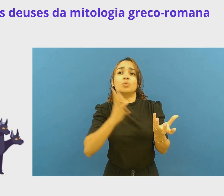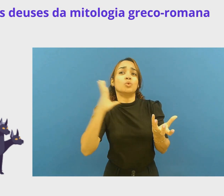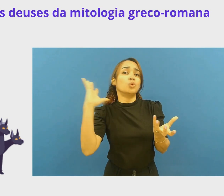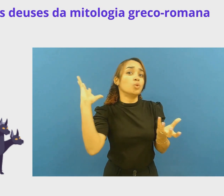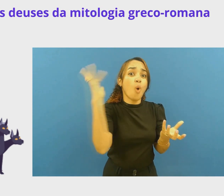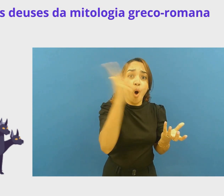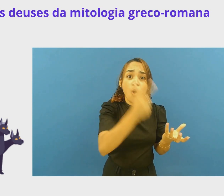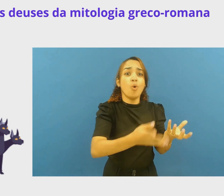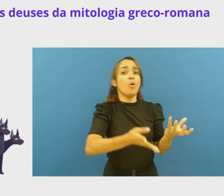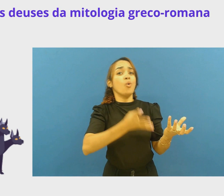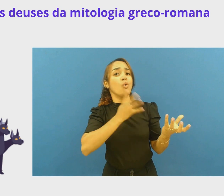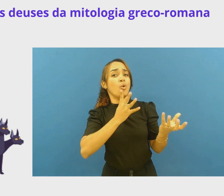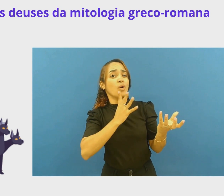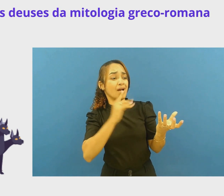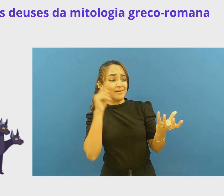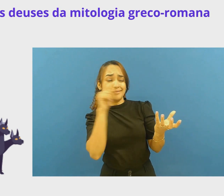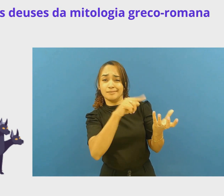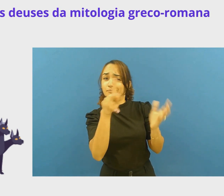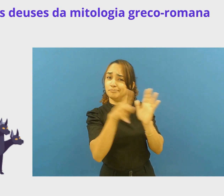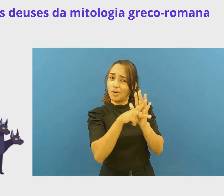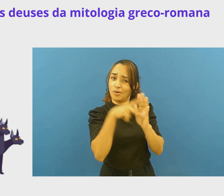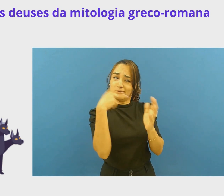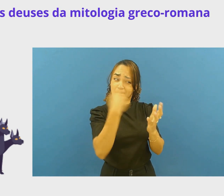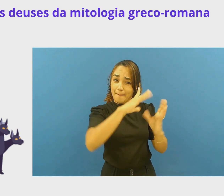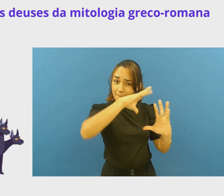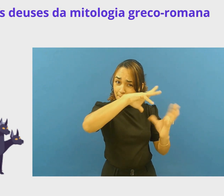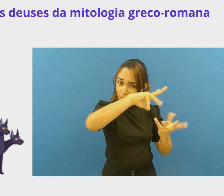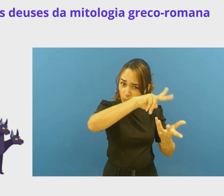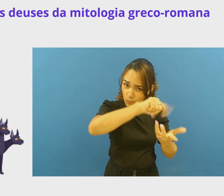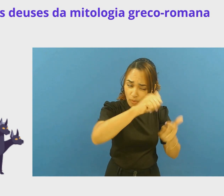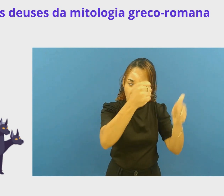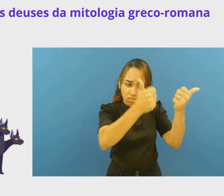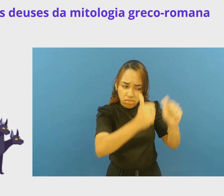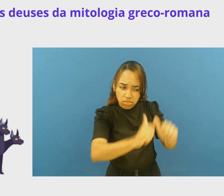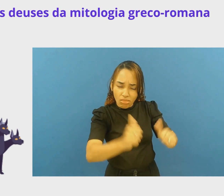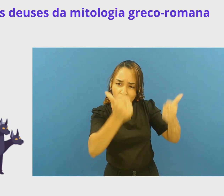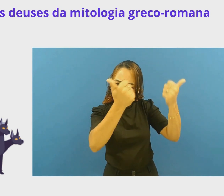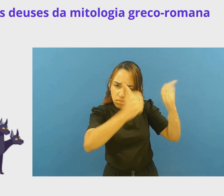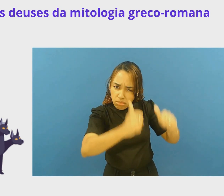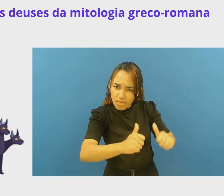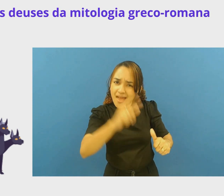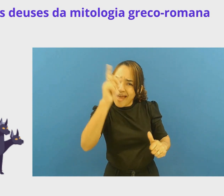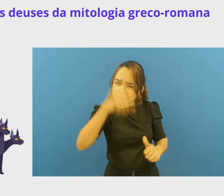conhece as suas histórias.